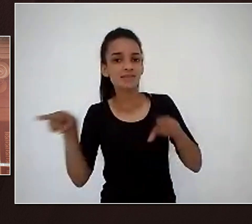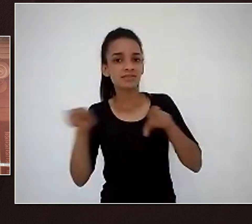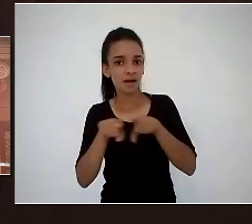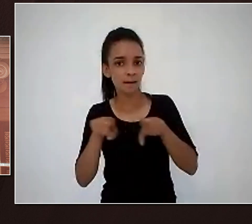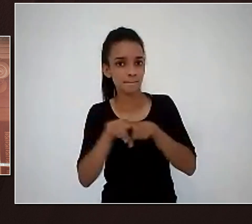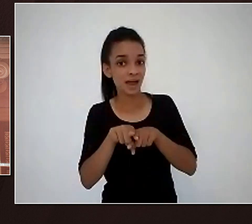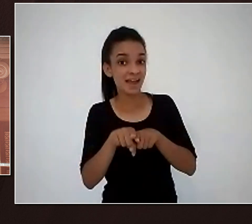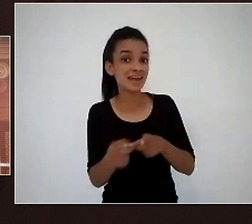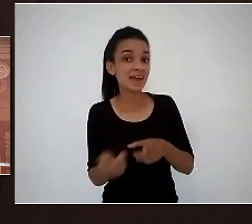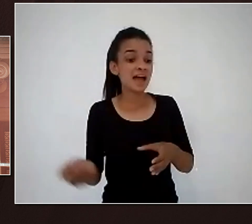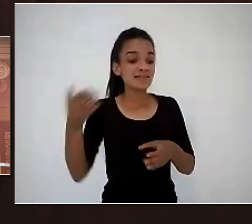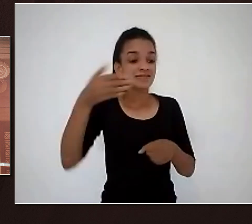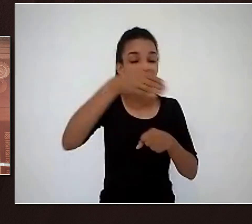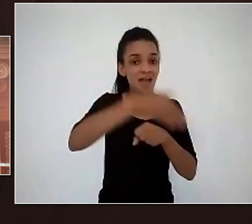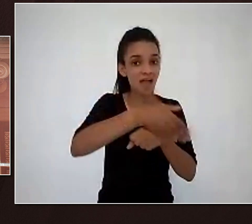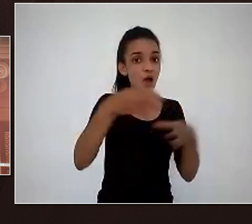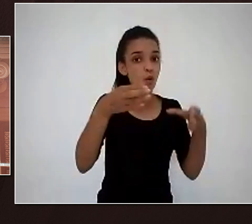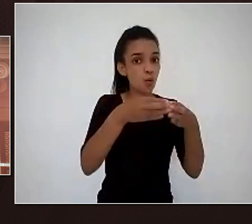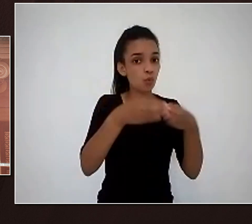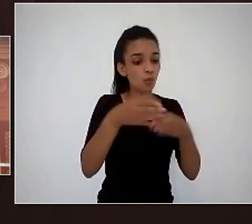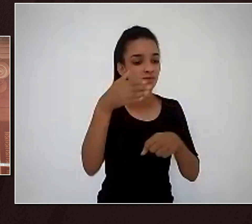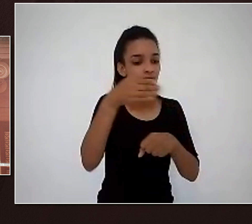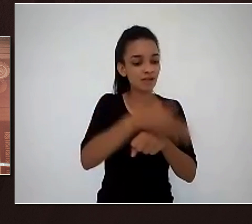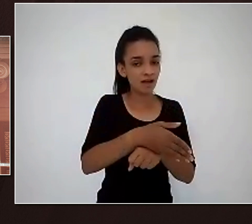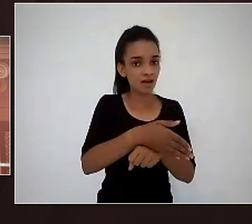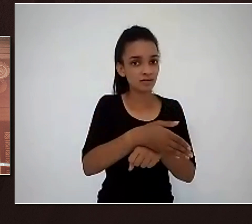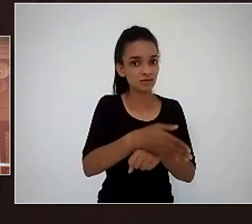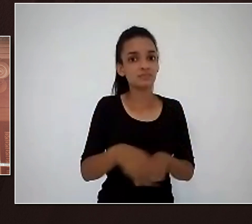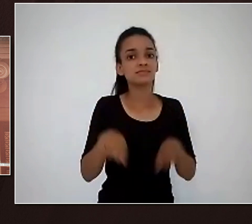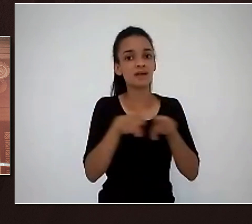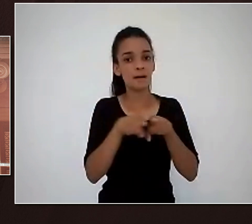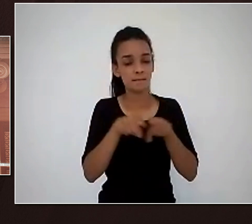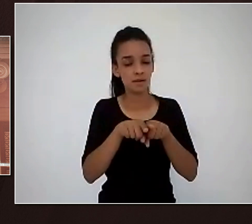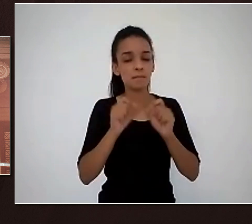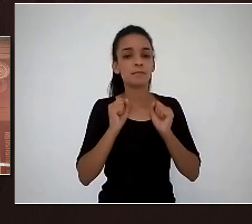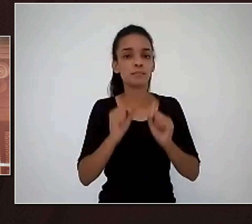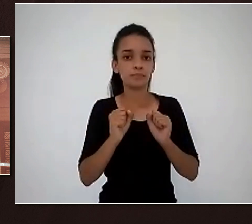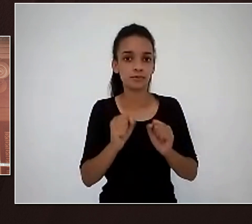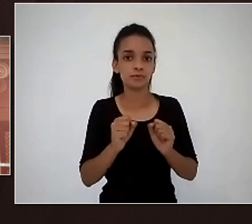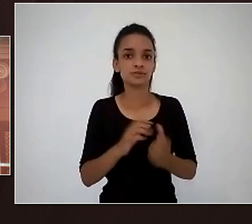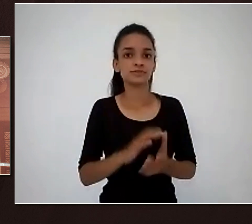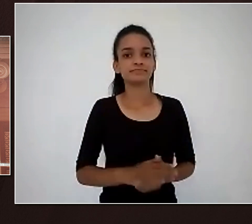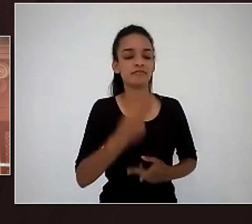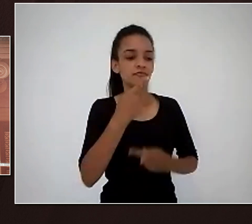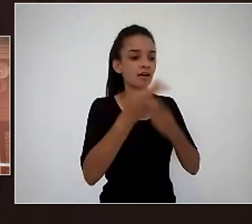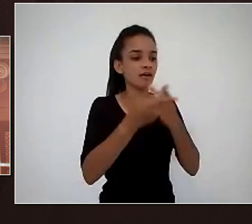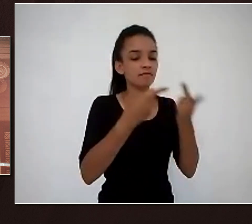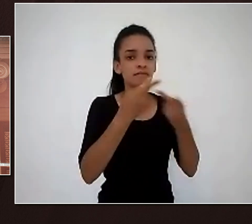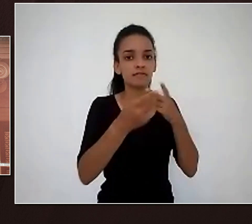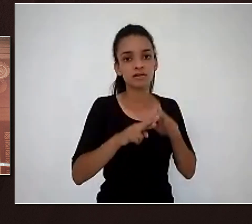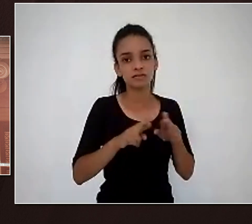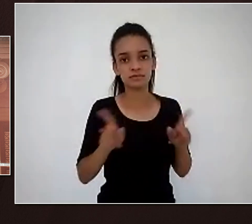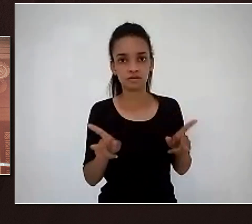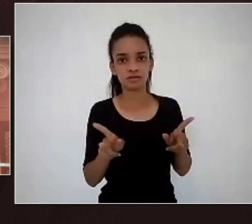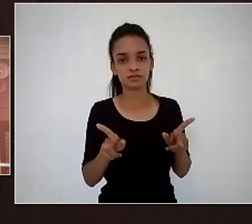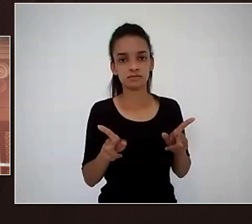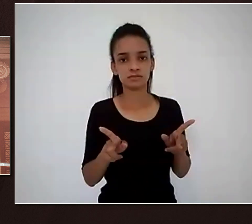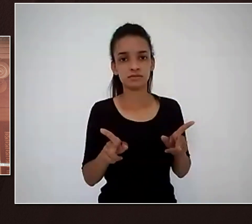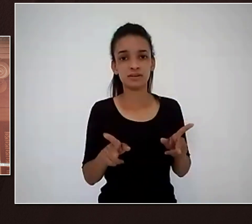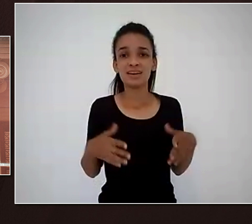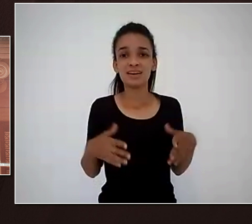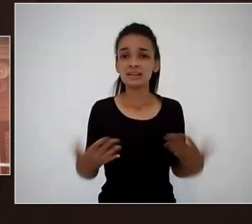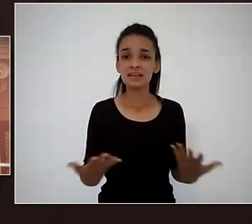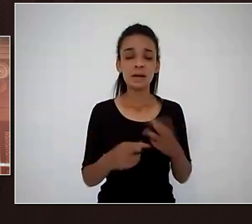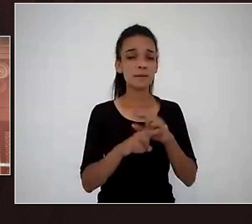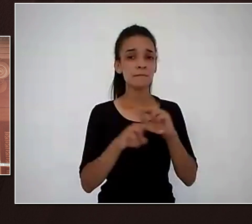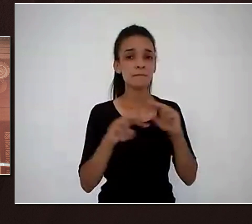para arrastar as pessoas para atrás de si, buscando seguidores para si. Então, irmãos, isso já